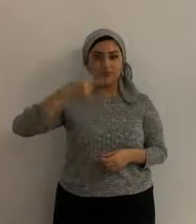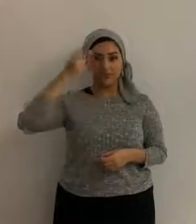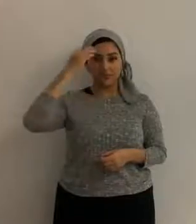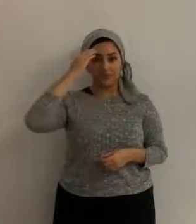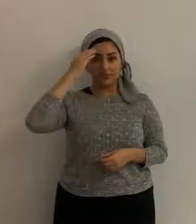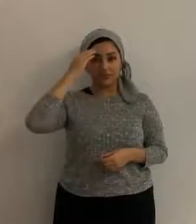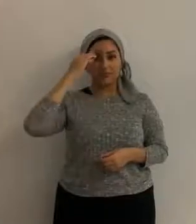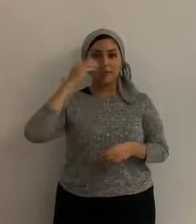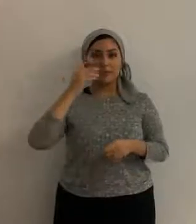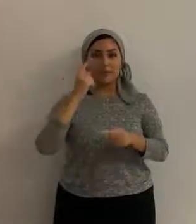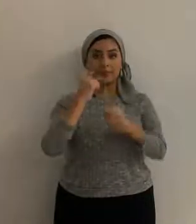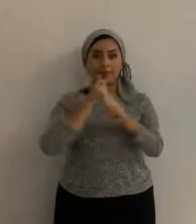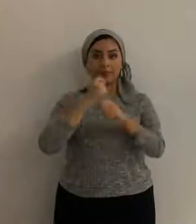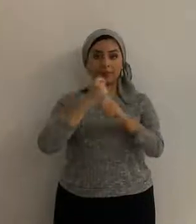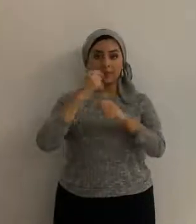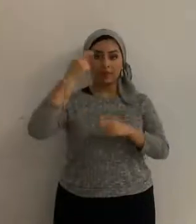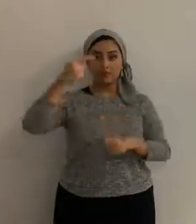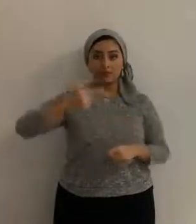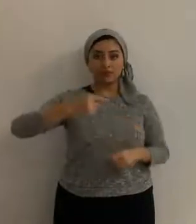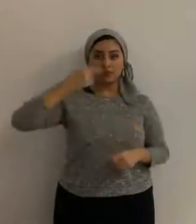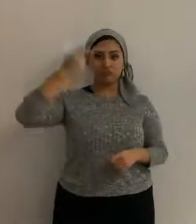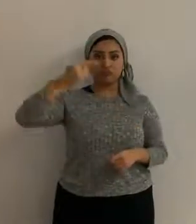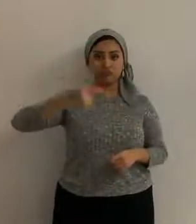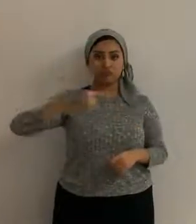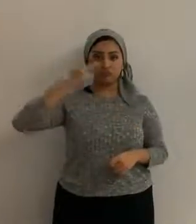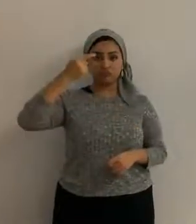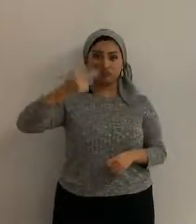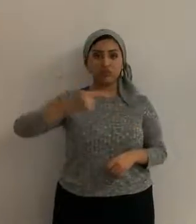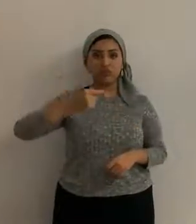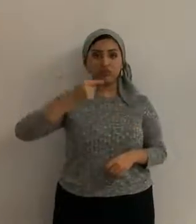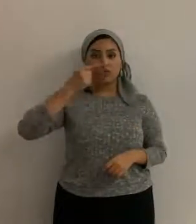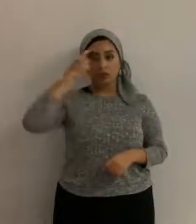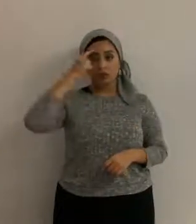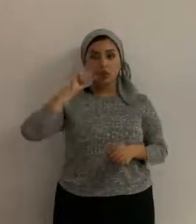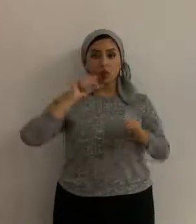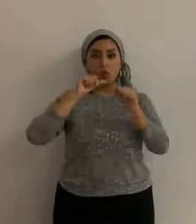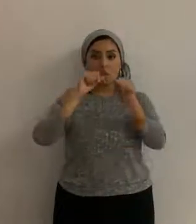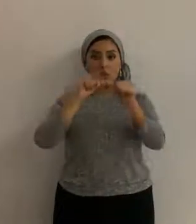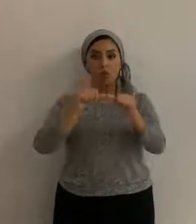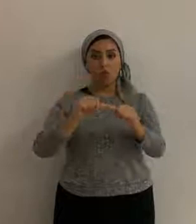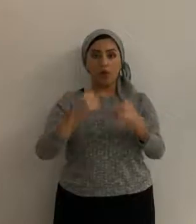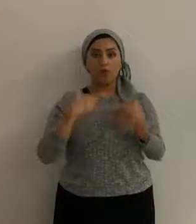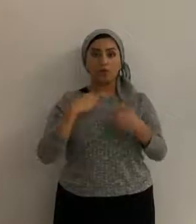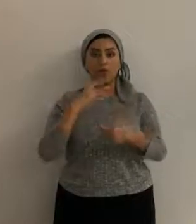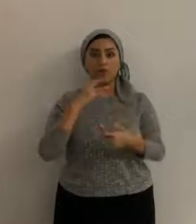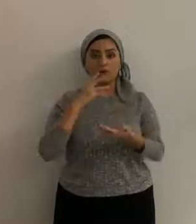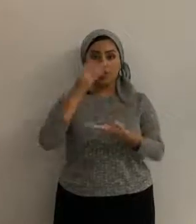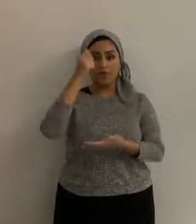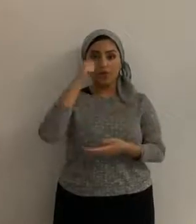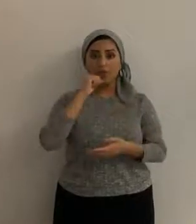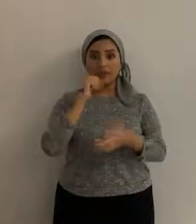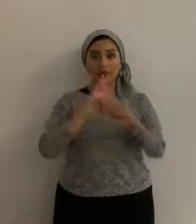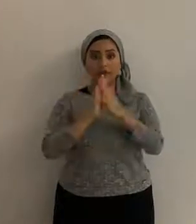esté en movimiento y siempre la mezcla sea homogénea y no que los materiales más pesados